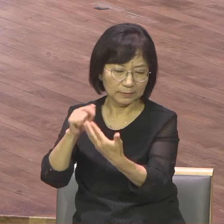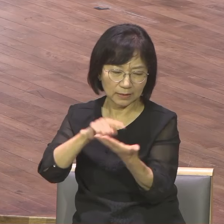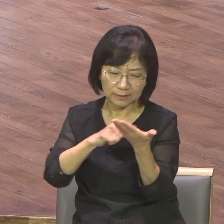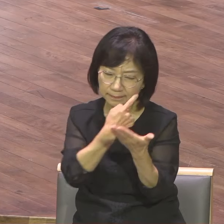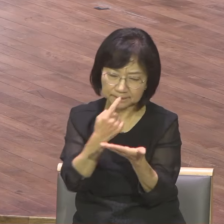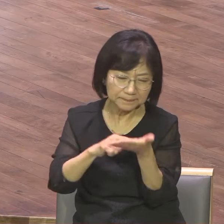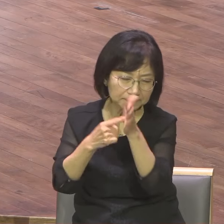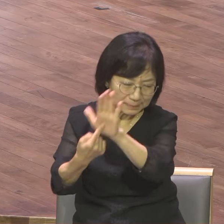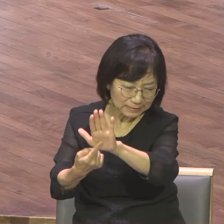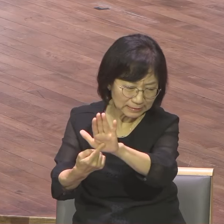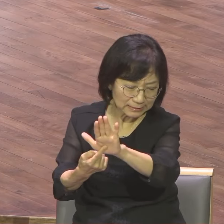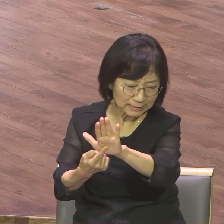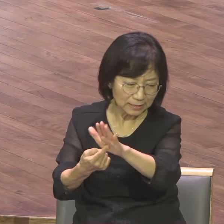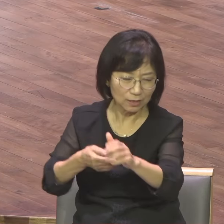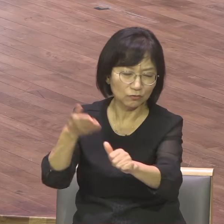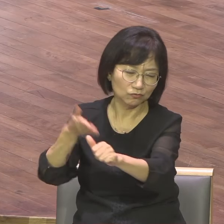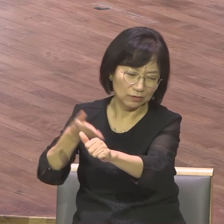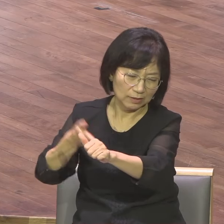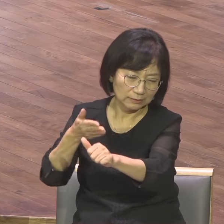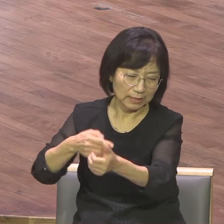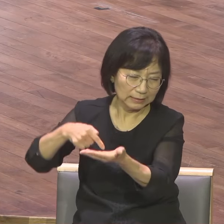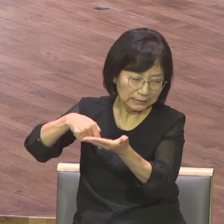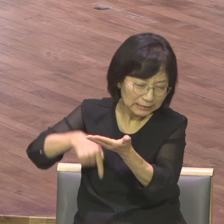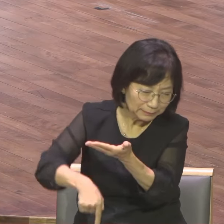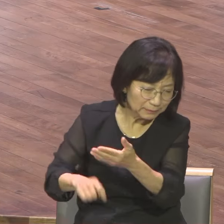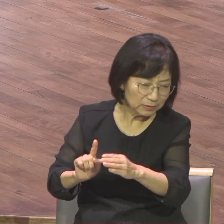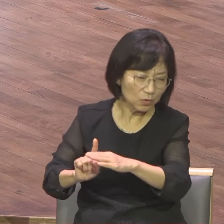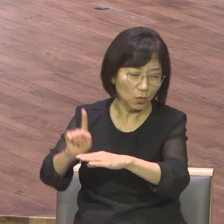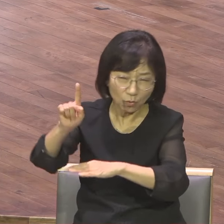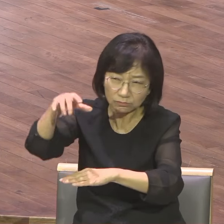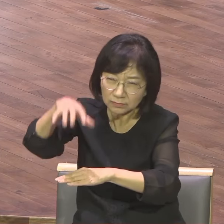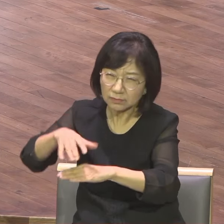깊은 데서든지 높은 데서든지 구하라 하시니.